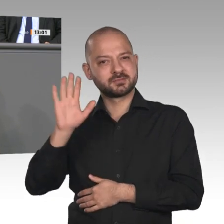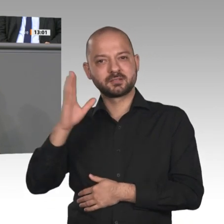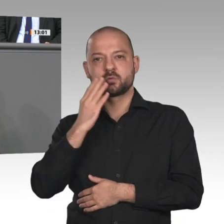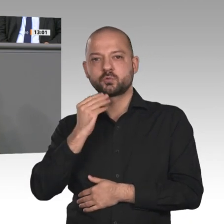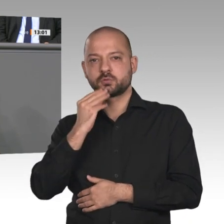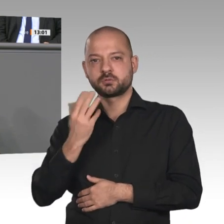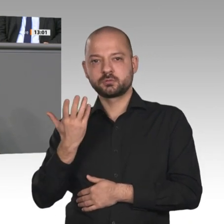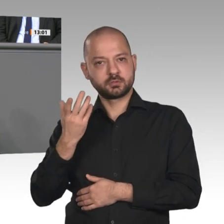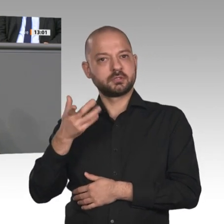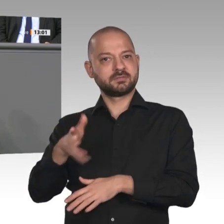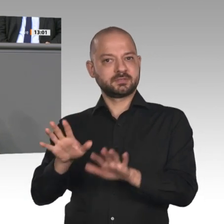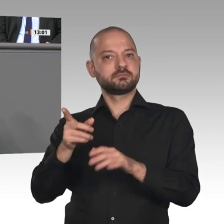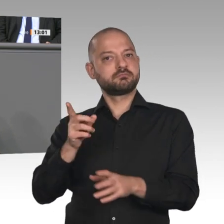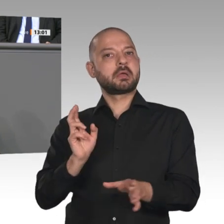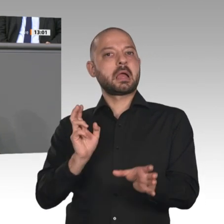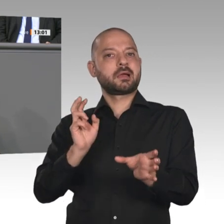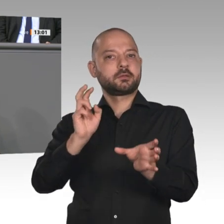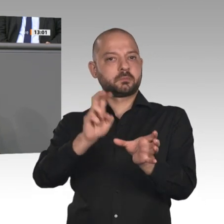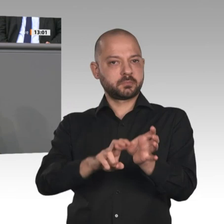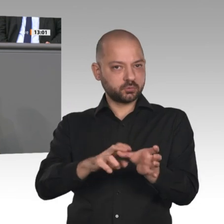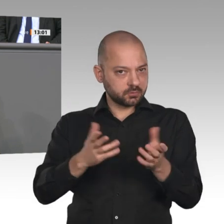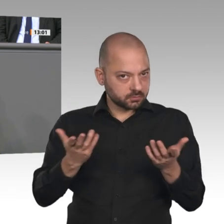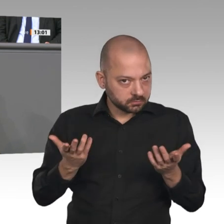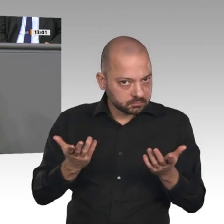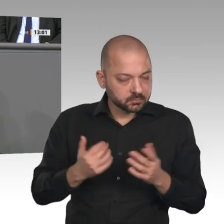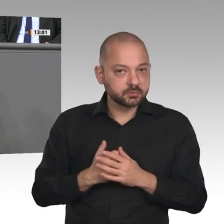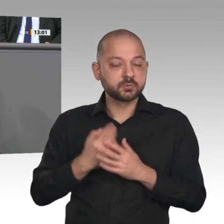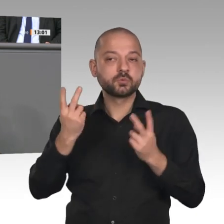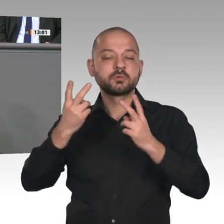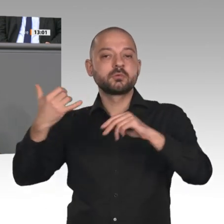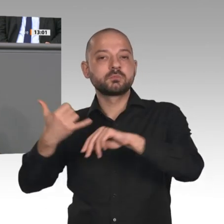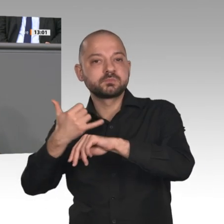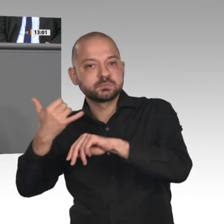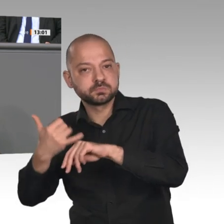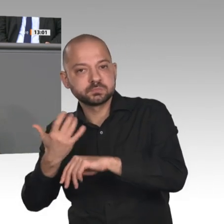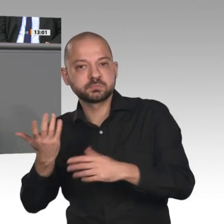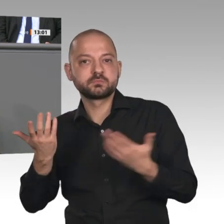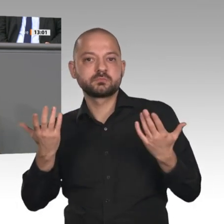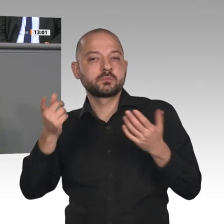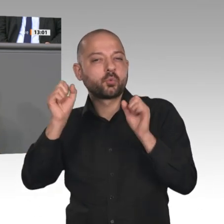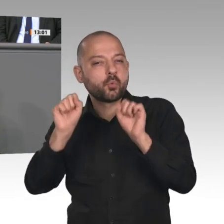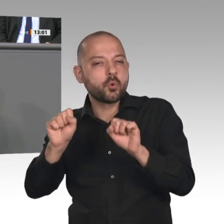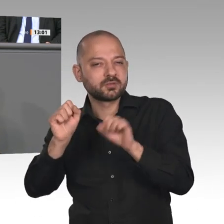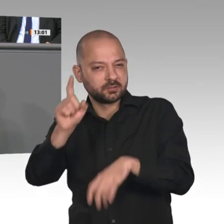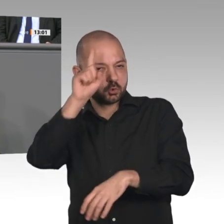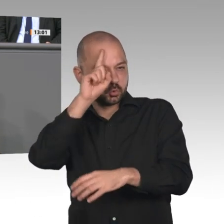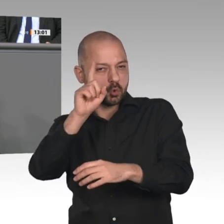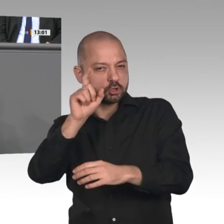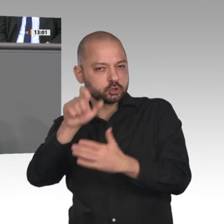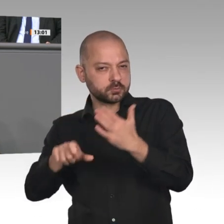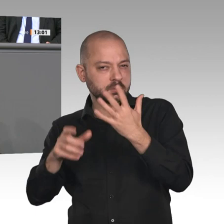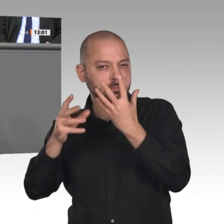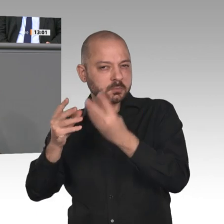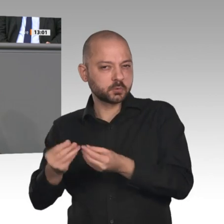eingebürgert worden wären nach Beginn des Zweiten Weltkriegs in den eroberten Gebieten. Oder es geht um Ehegatten, die Deutsche hätten werden